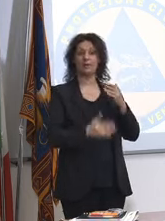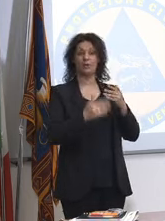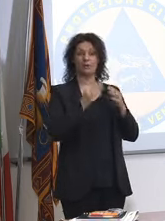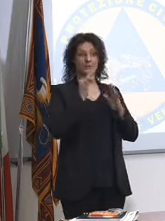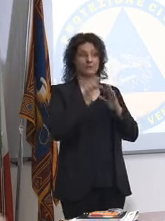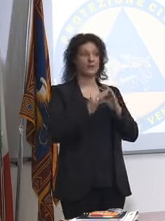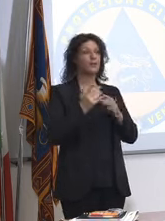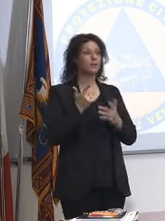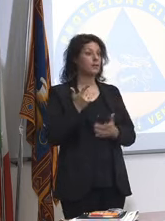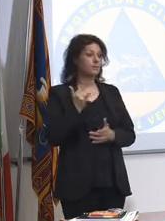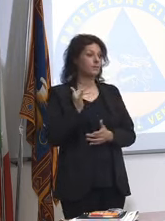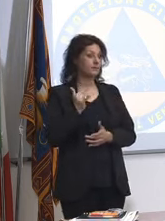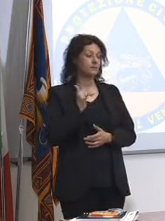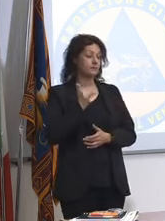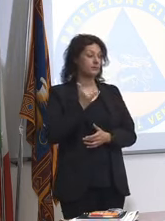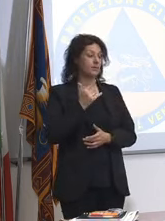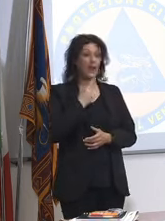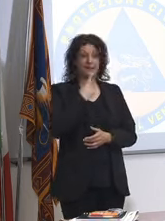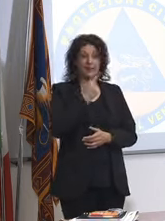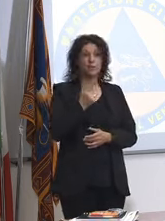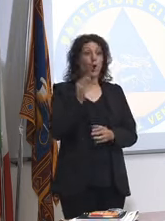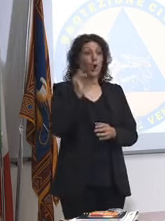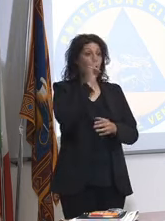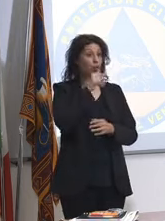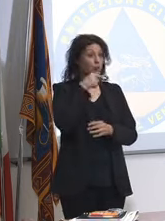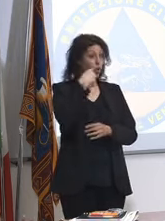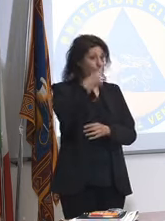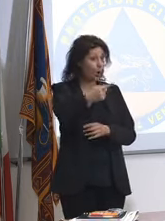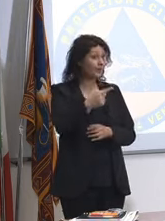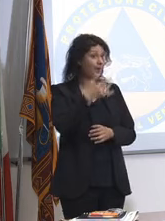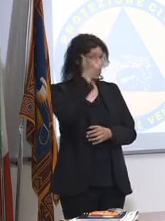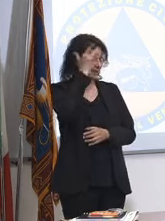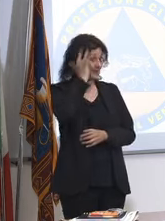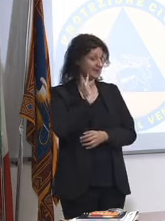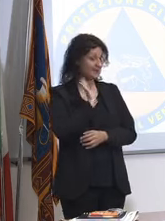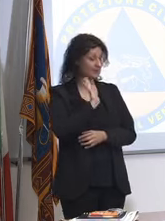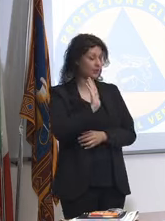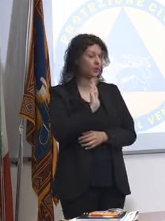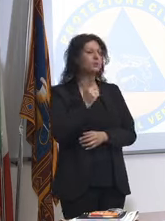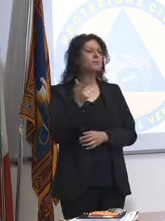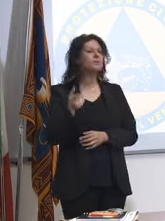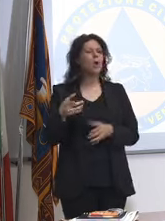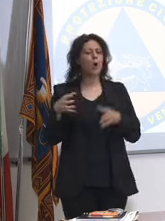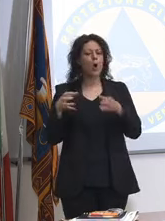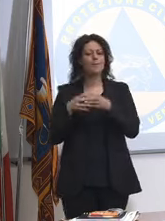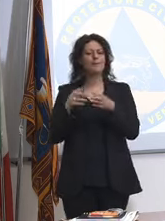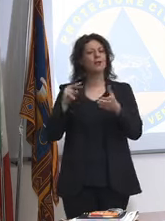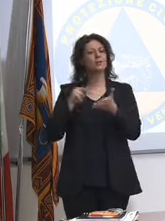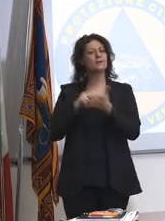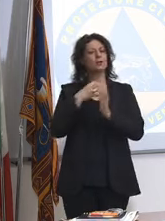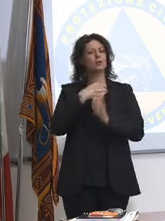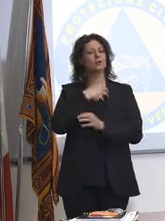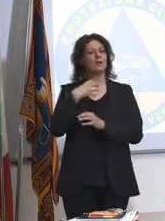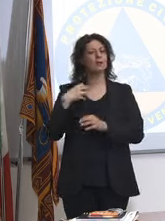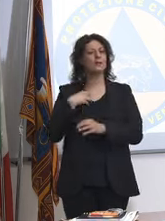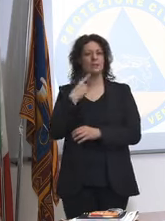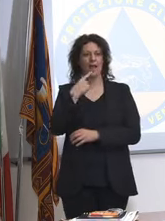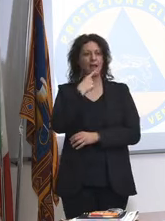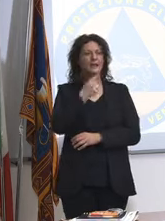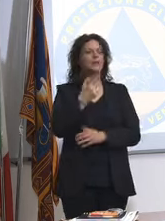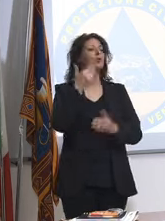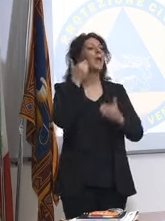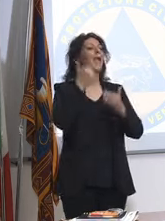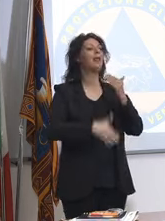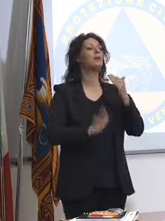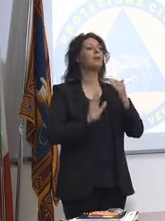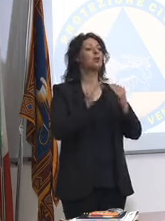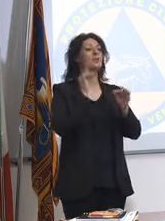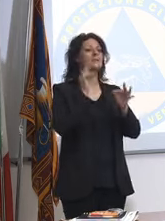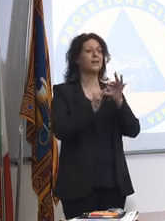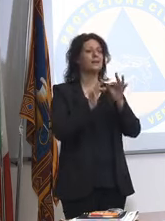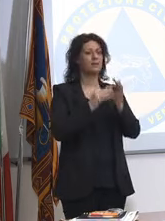a rischio, recrudescenza. Se dice entro fine settembre vuol dire che farle a luglio sarebbe meglio, no?